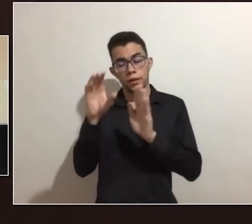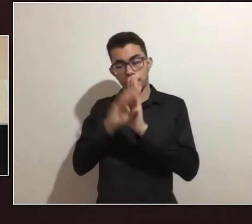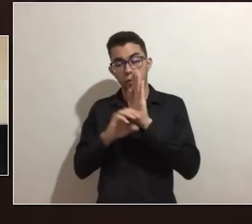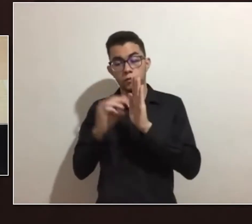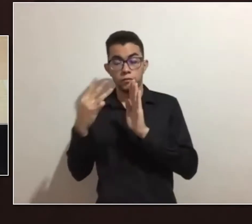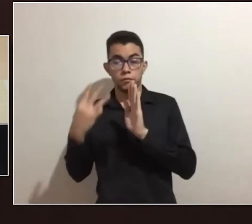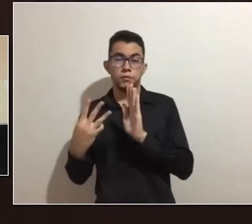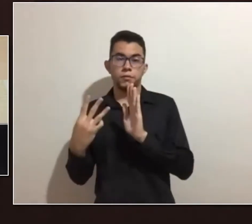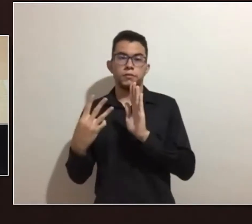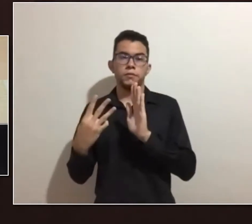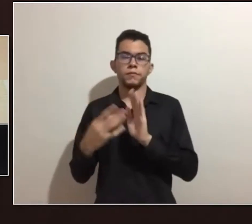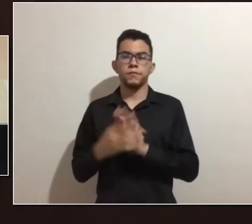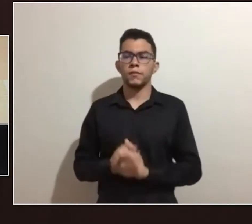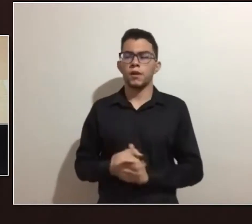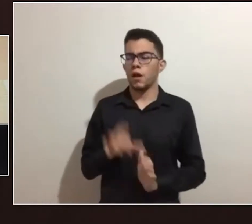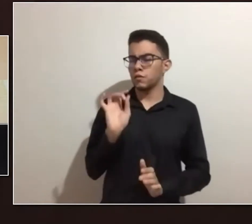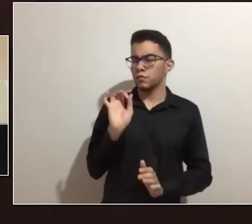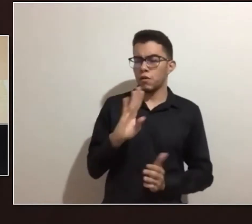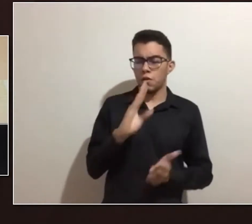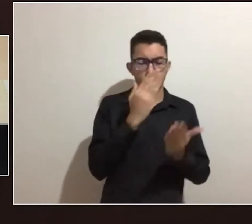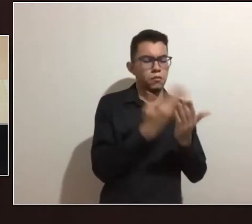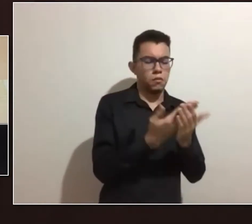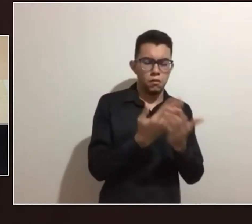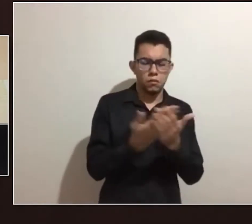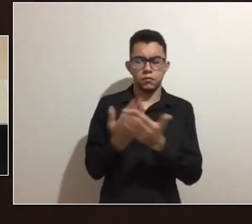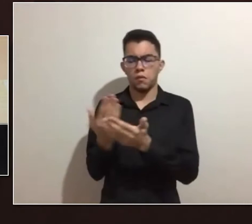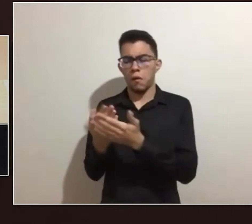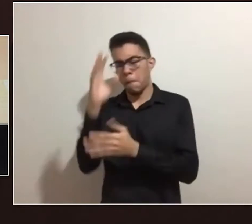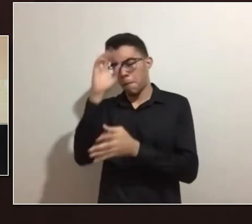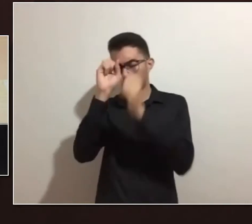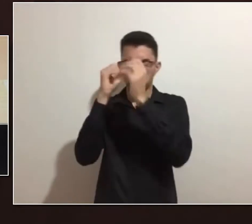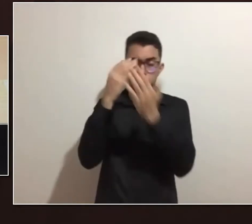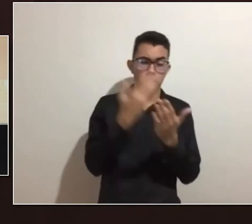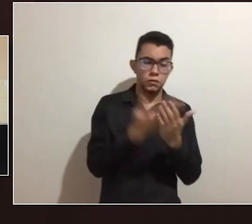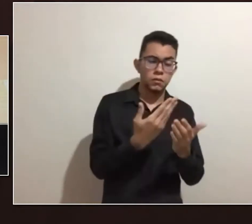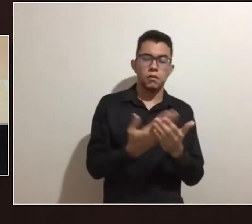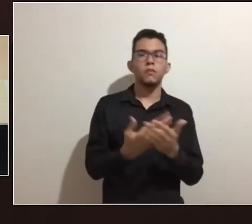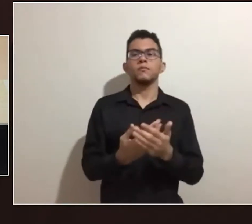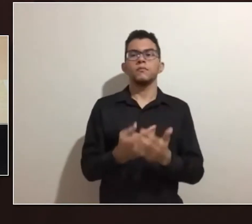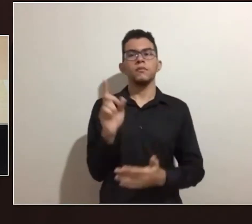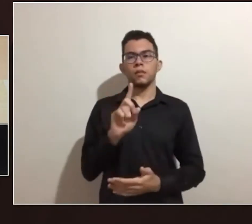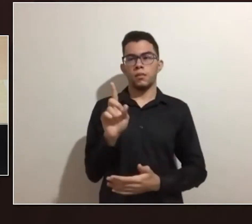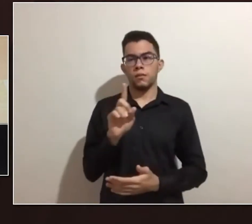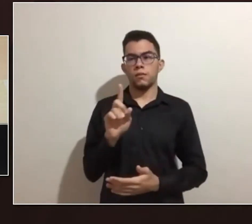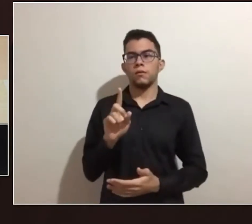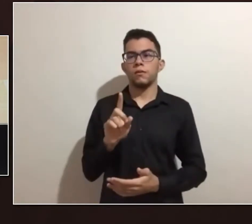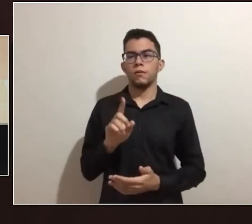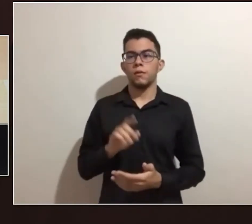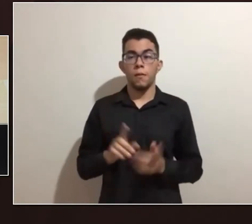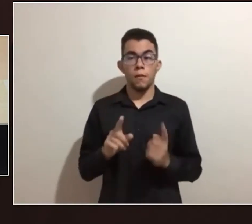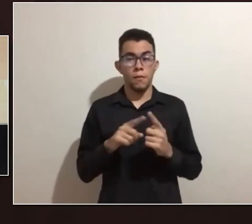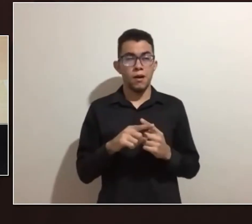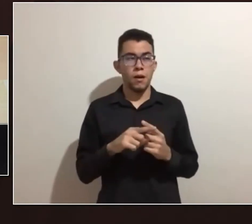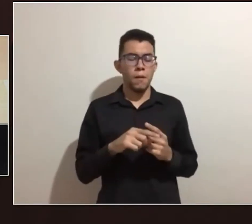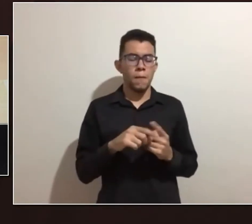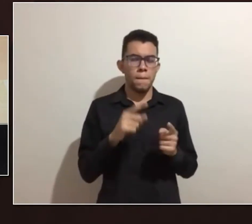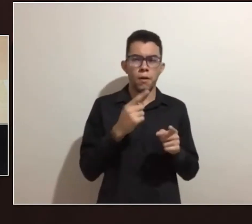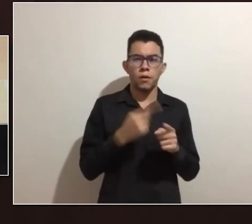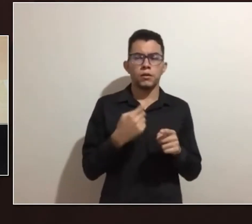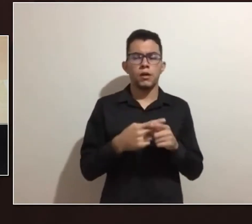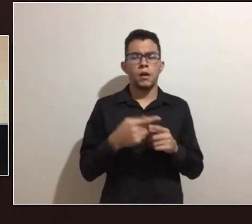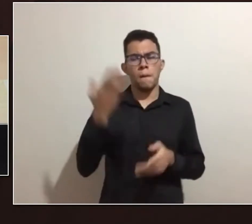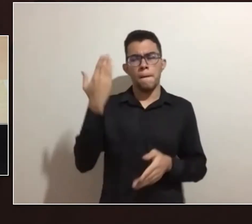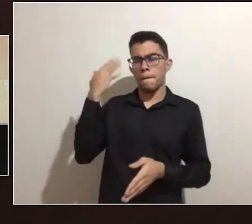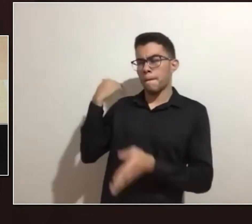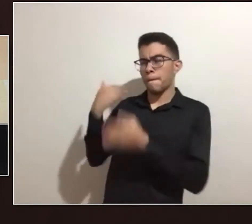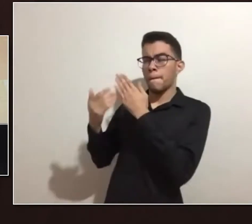fazer meramente um estudo bíblico dessas igrejas, porque muitos estudos bíblicos já foram feitos no